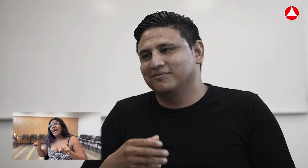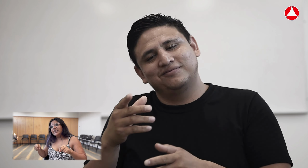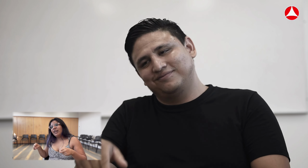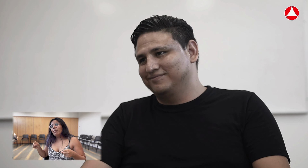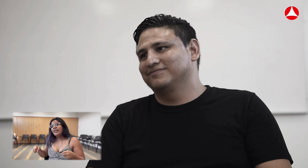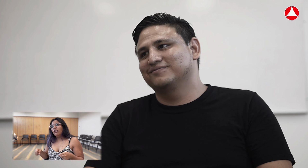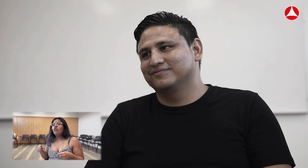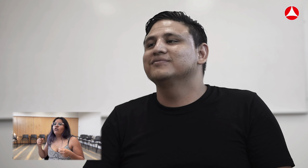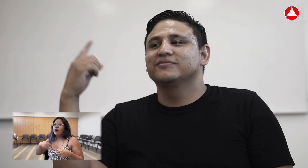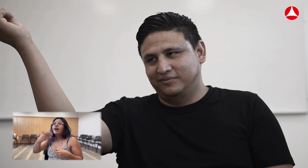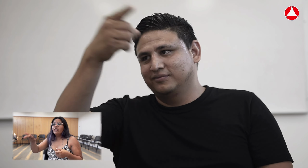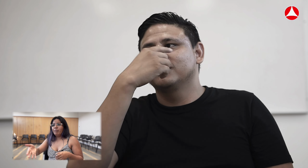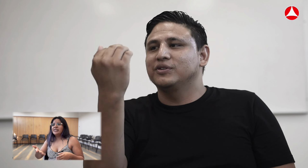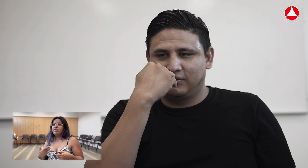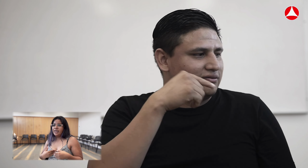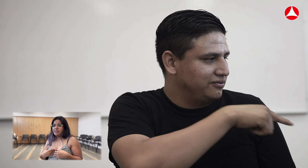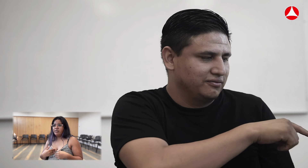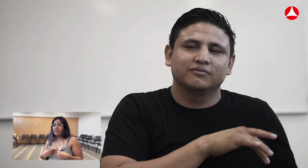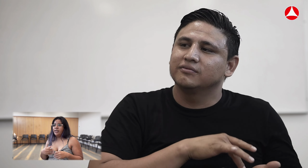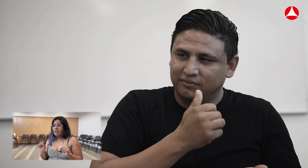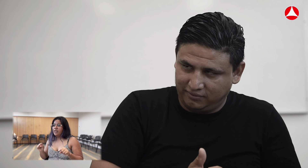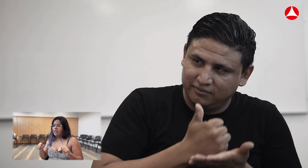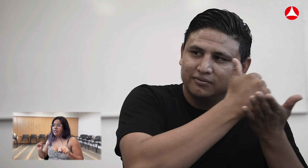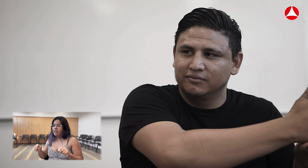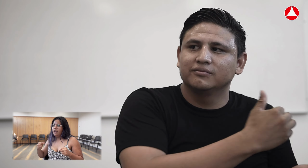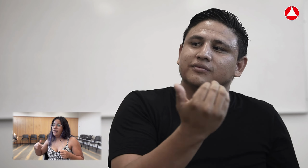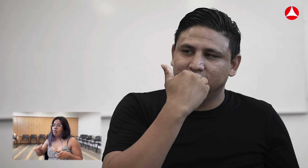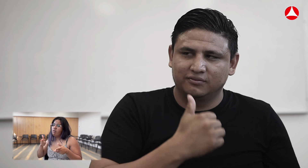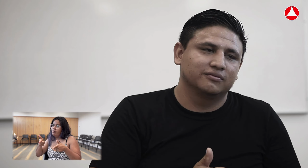cuando trabajaba de repartidor fue cuando pasó eso, ¿verdad?